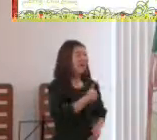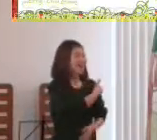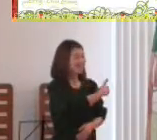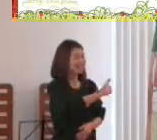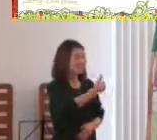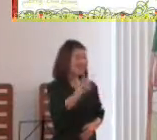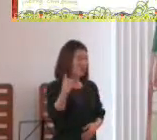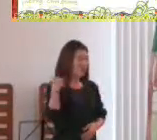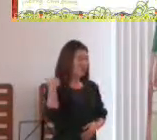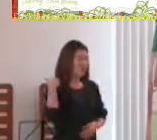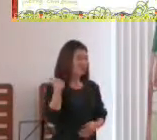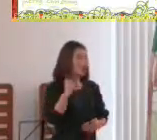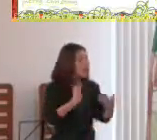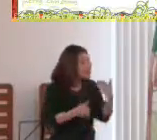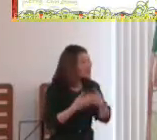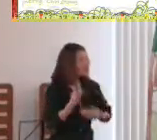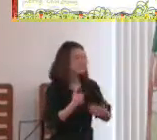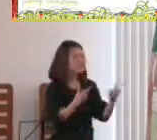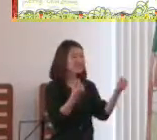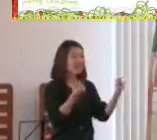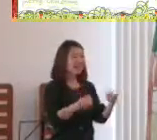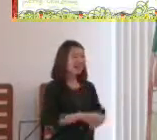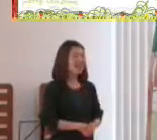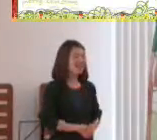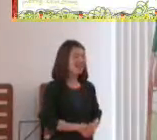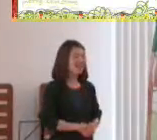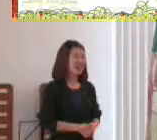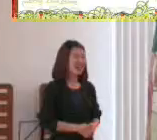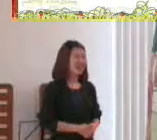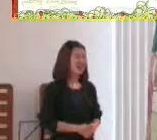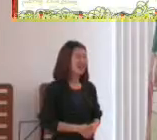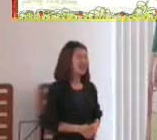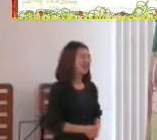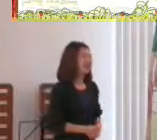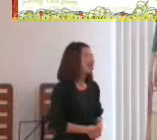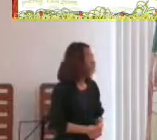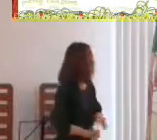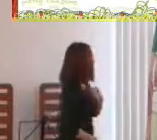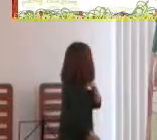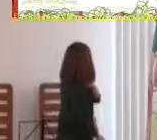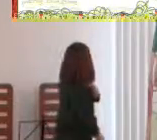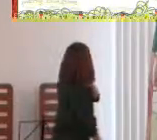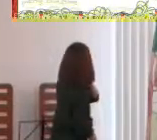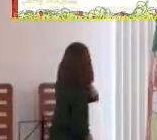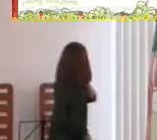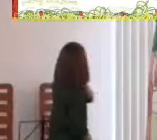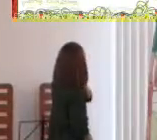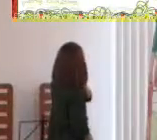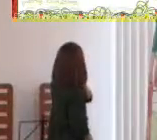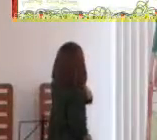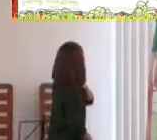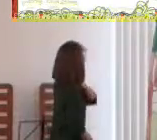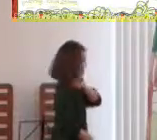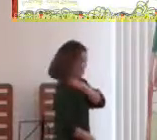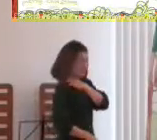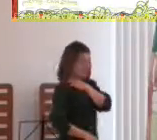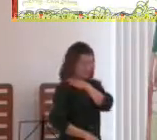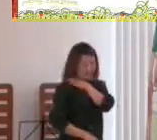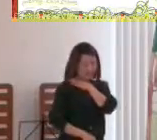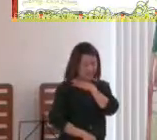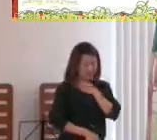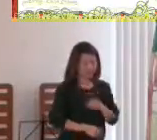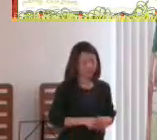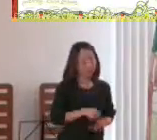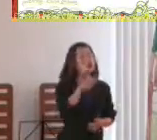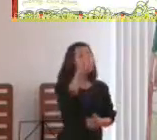ける。それは先ほども読みましたけれども、マタイ福音書の1章の22節にありますが、この